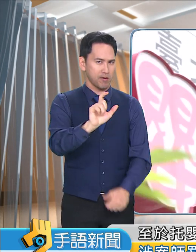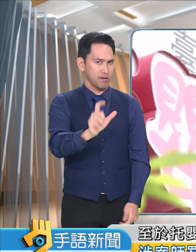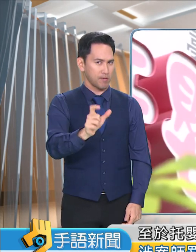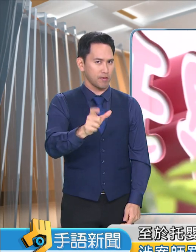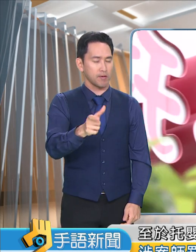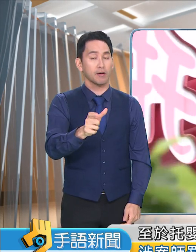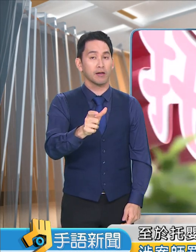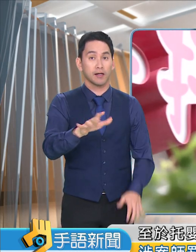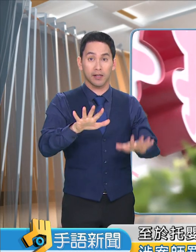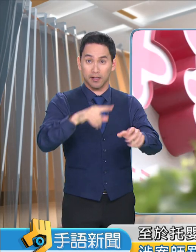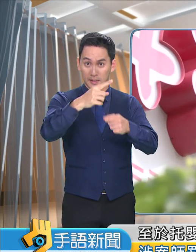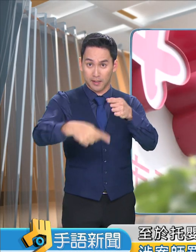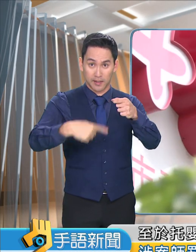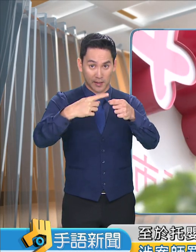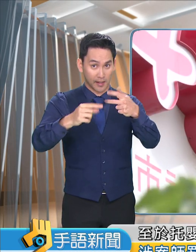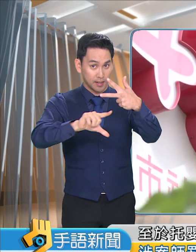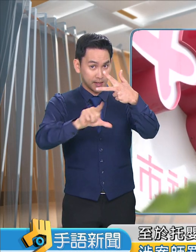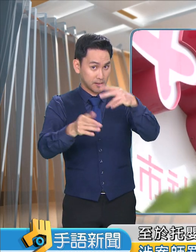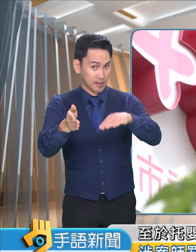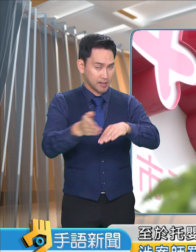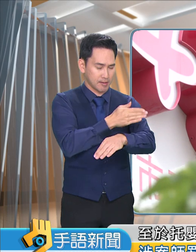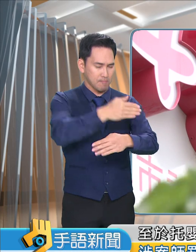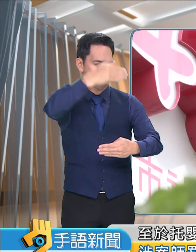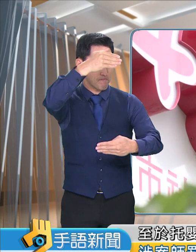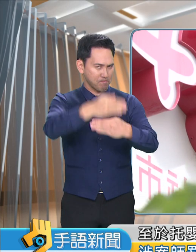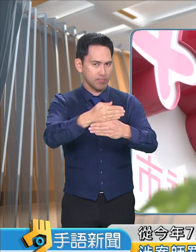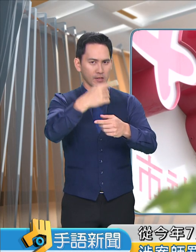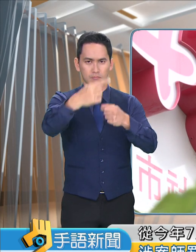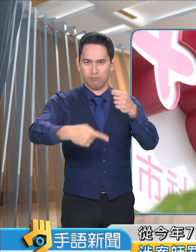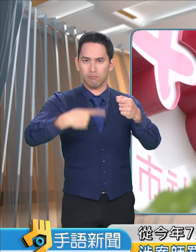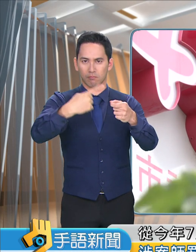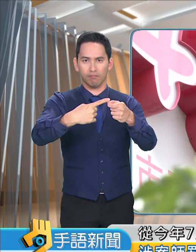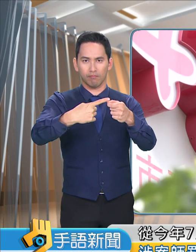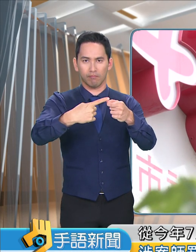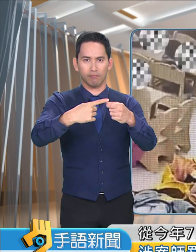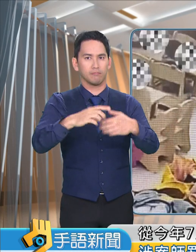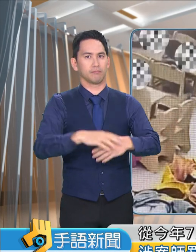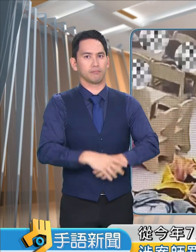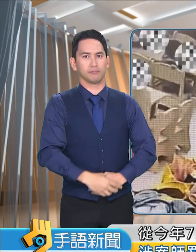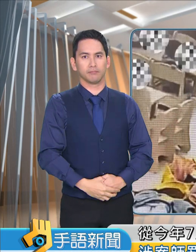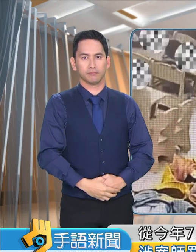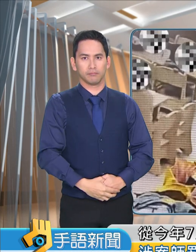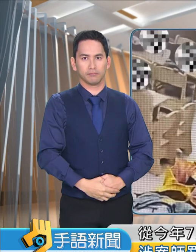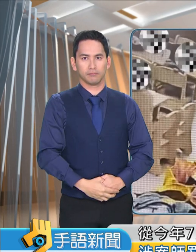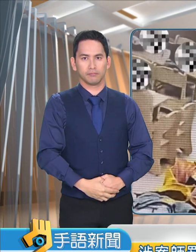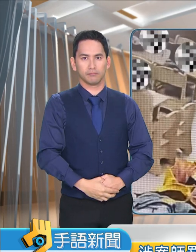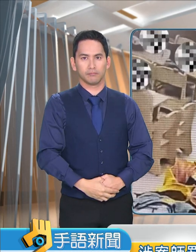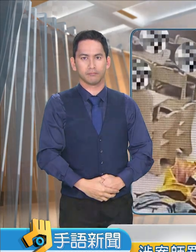托婴中心，则处60万元，从今年7月开始停业一年。